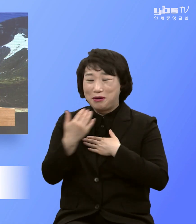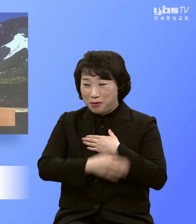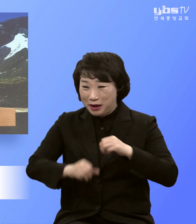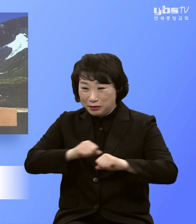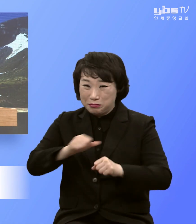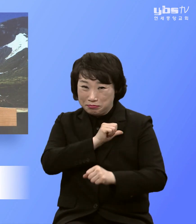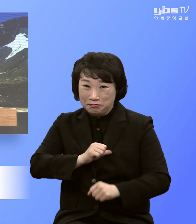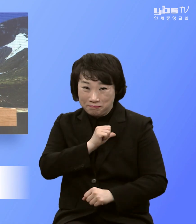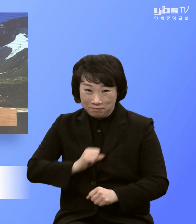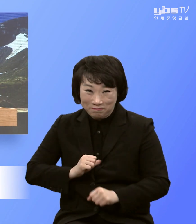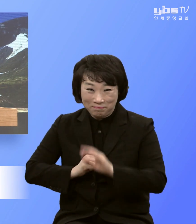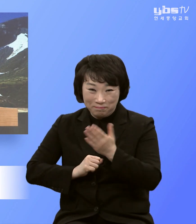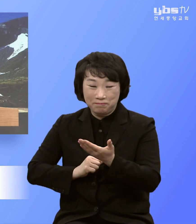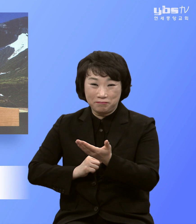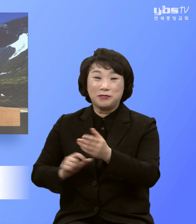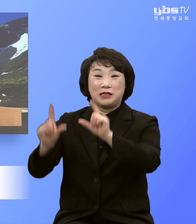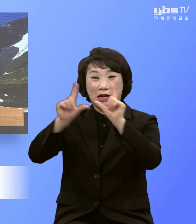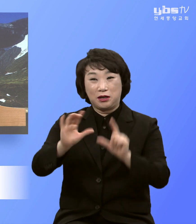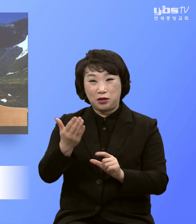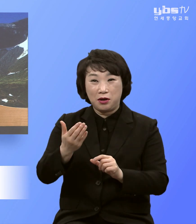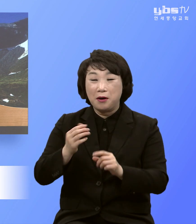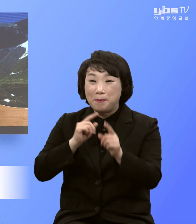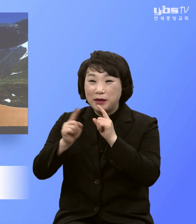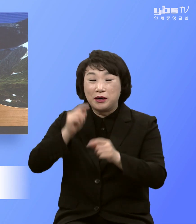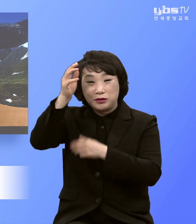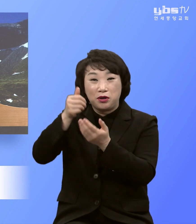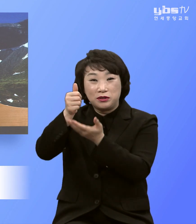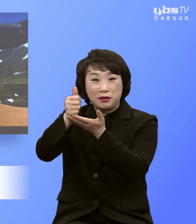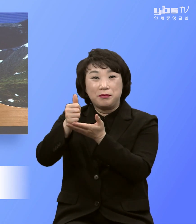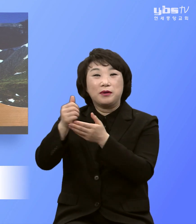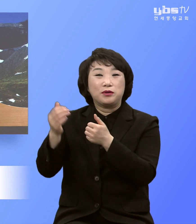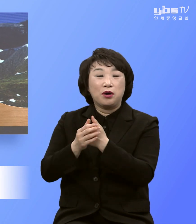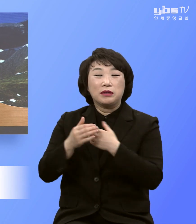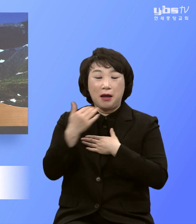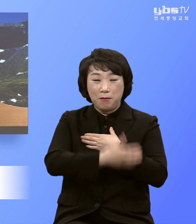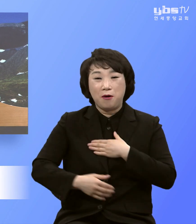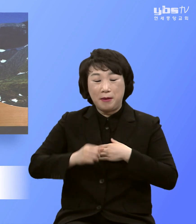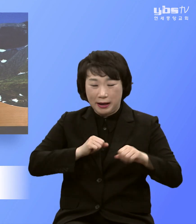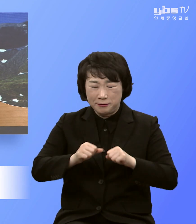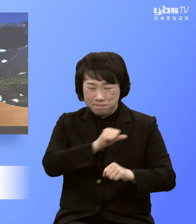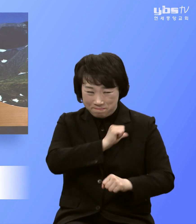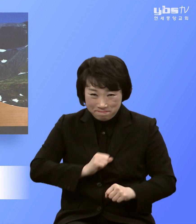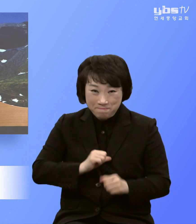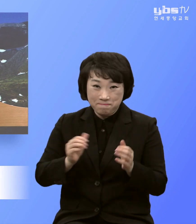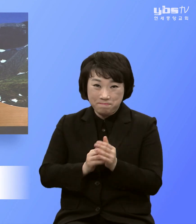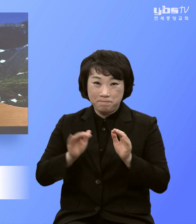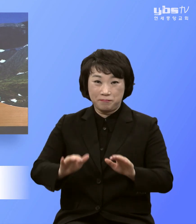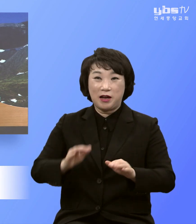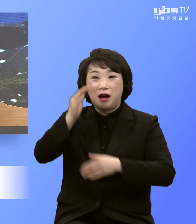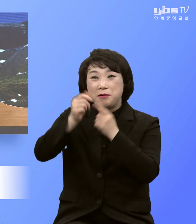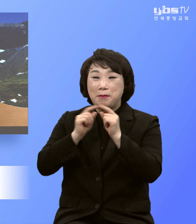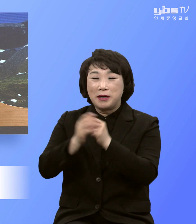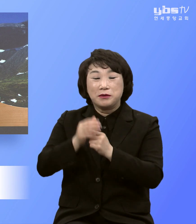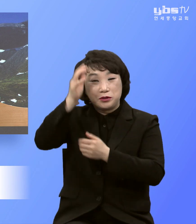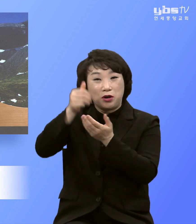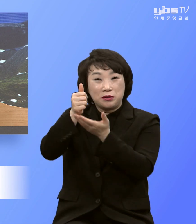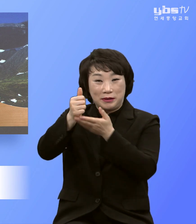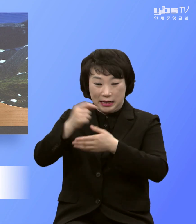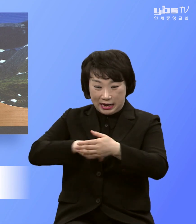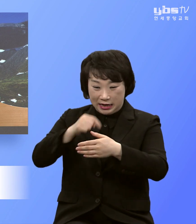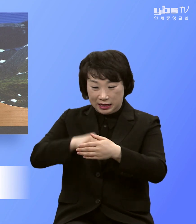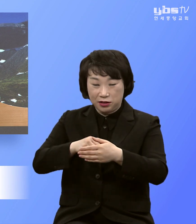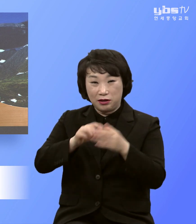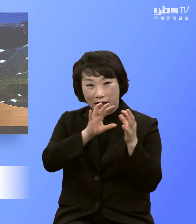행실을 죽이면 살리리. 말씀과 성령으로서 내 몸의 행실을 죽이고, 말씀과 성령이